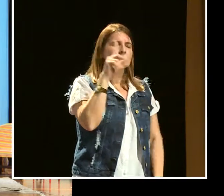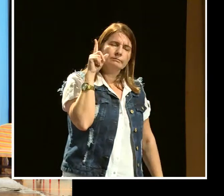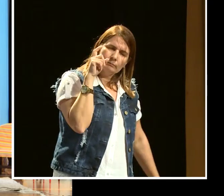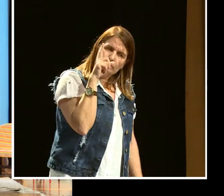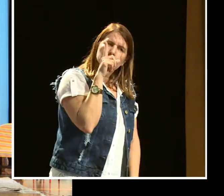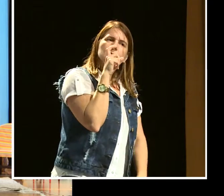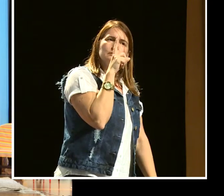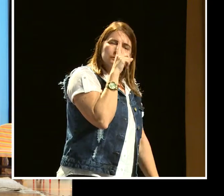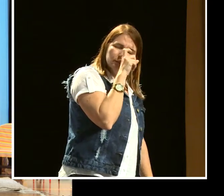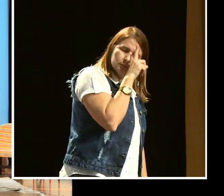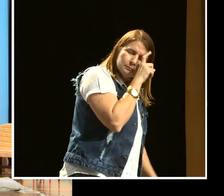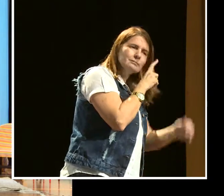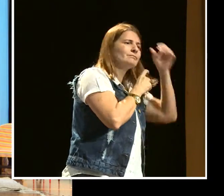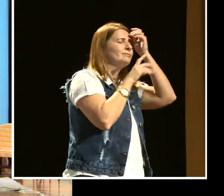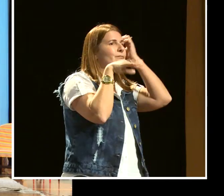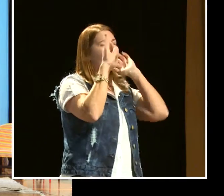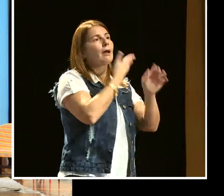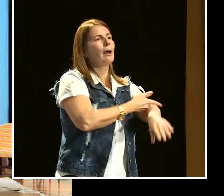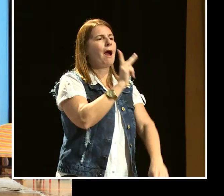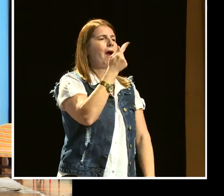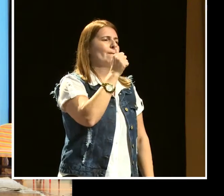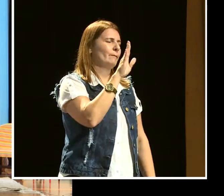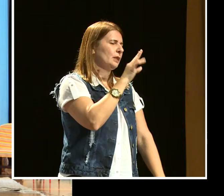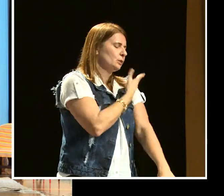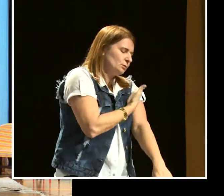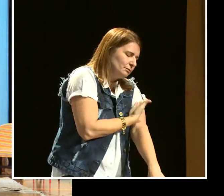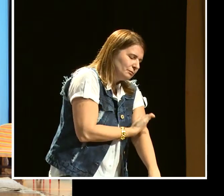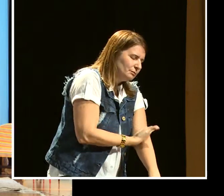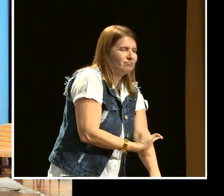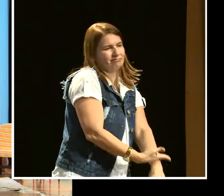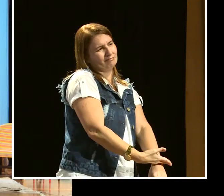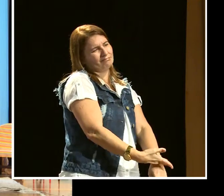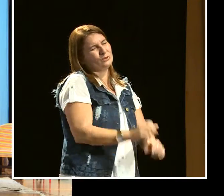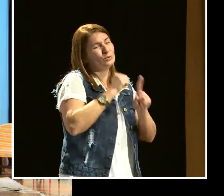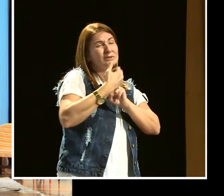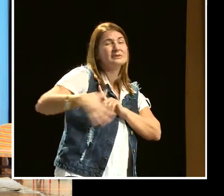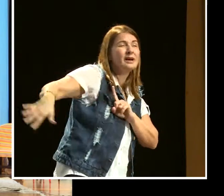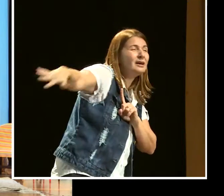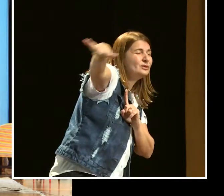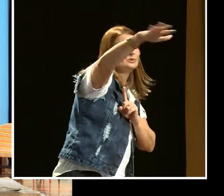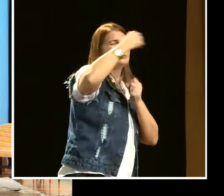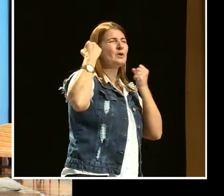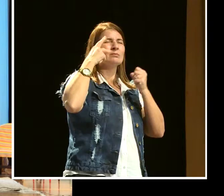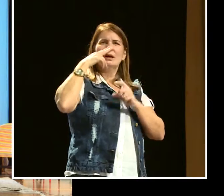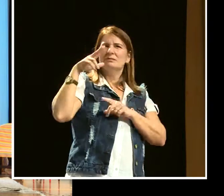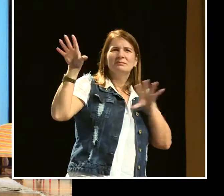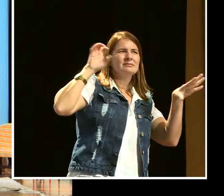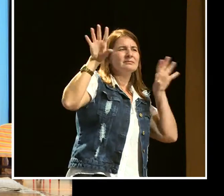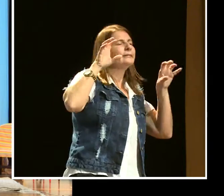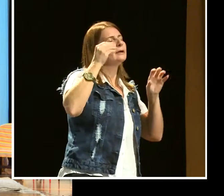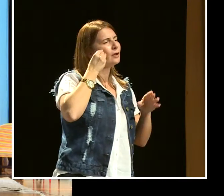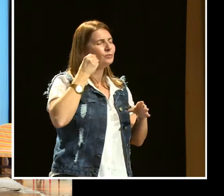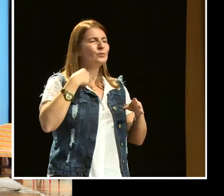vai trabalhar na área da pedagogia, eu sei que é extremamente difícil ter esse hábito. Nós sabemos que